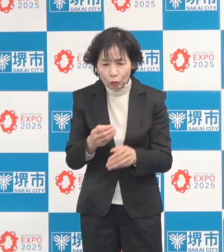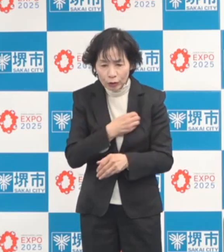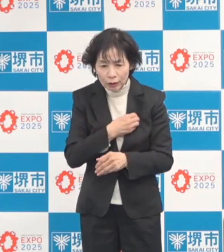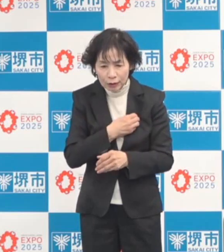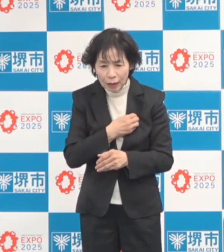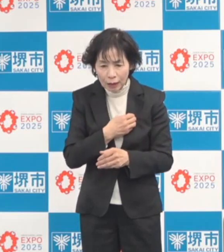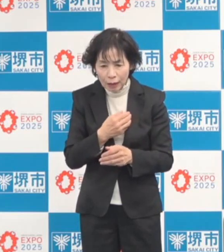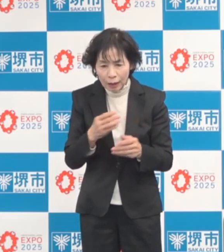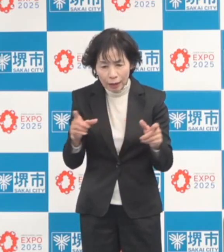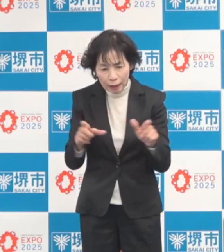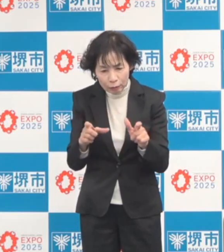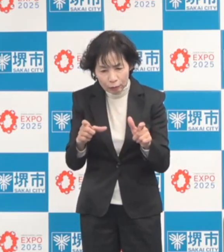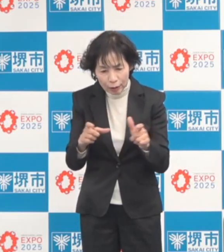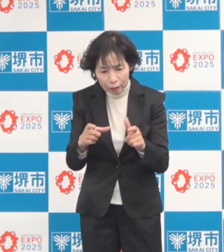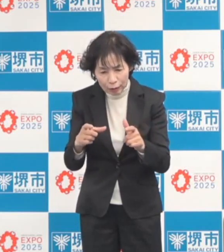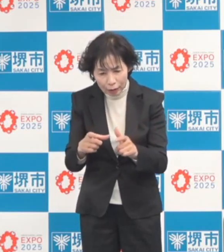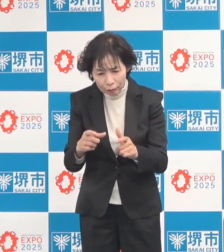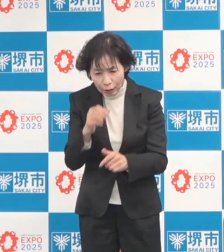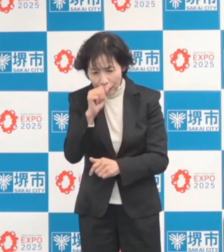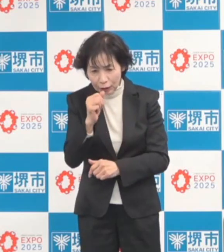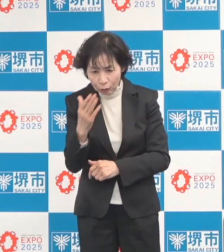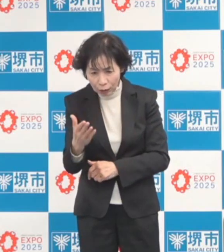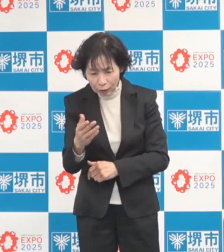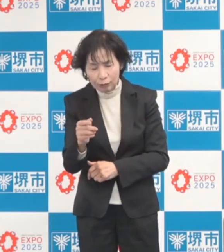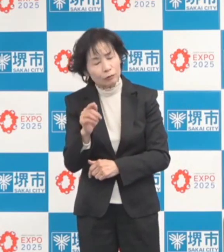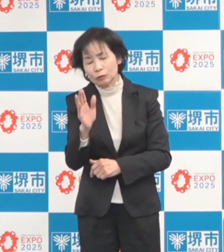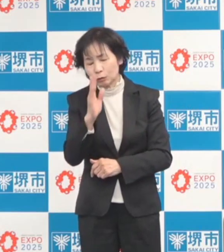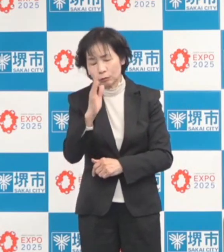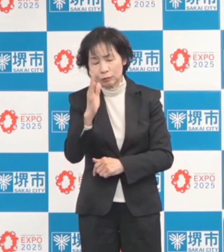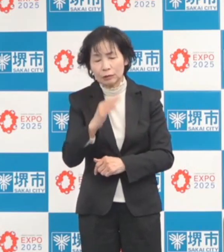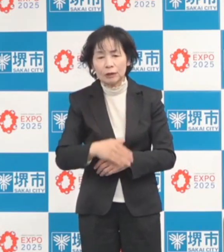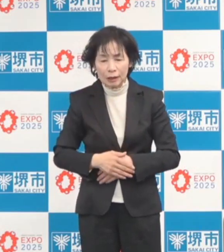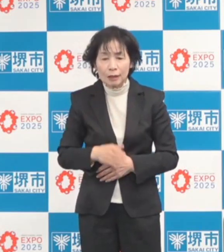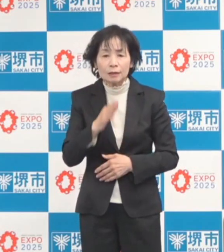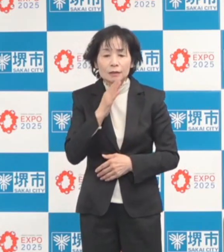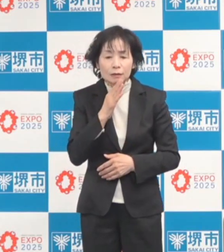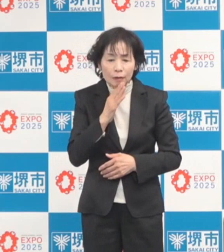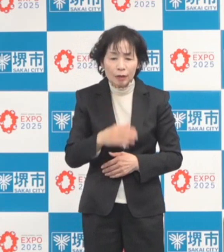が望ましいかというとそうとも言い切れない、実は